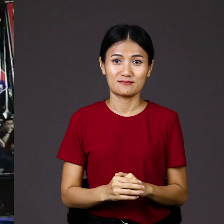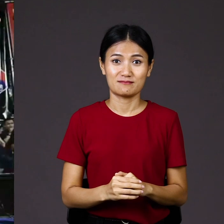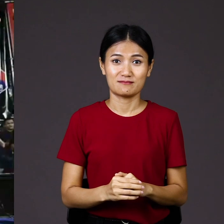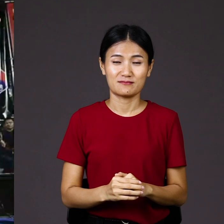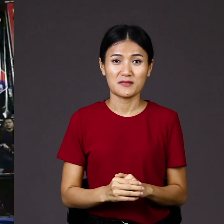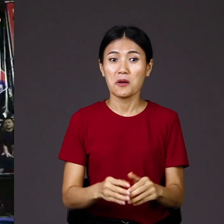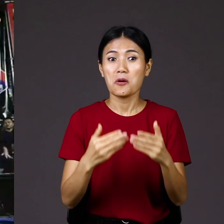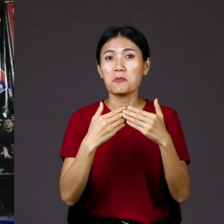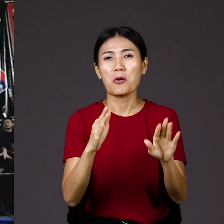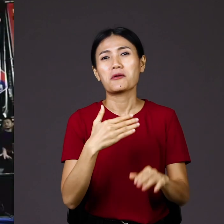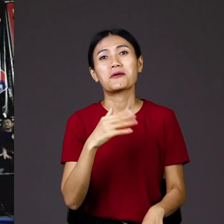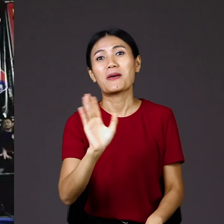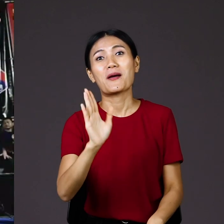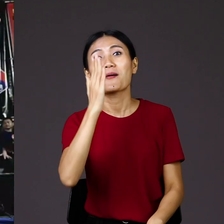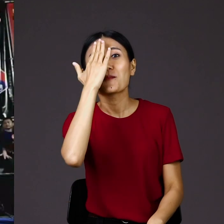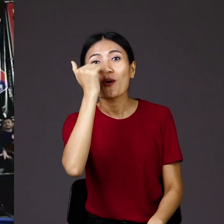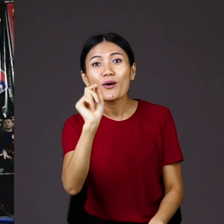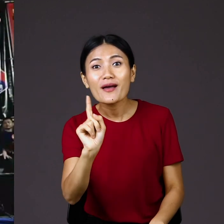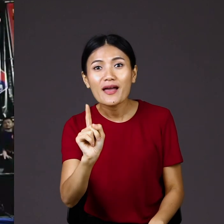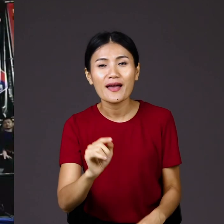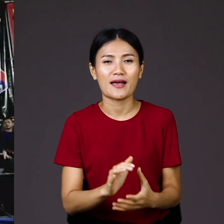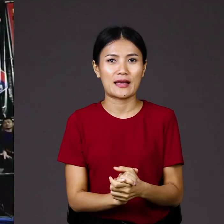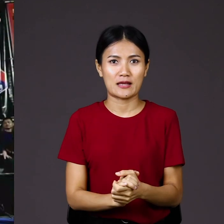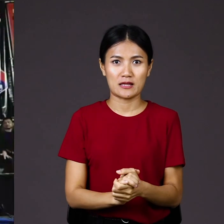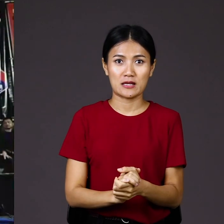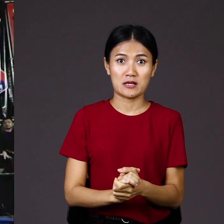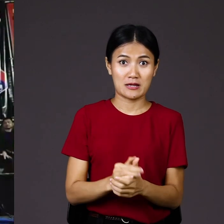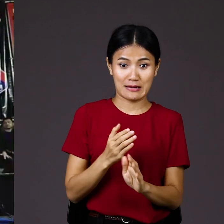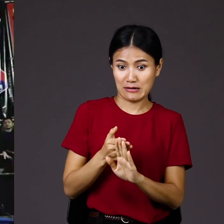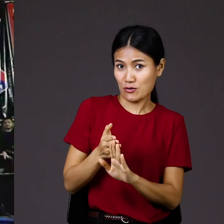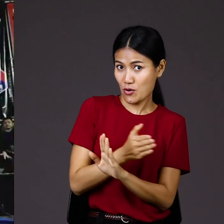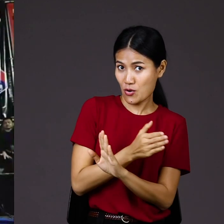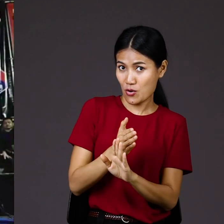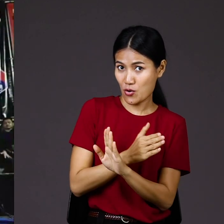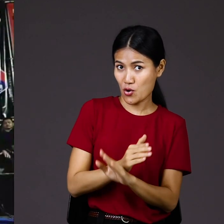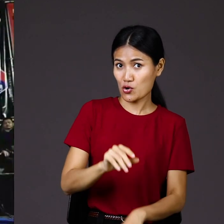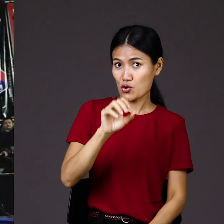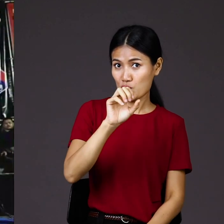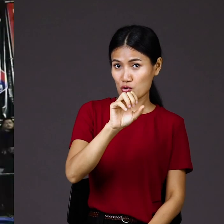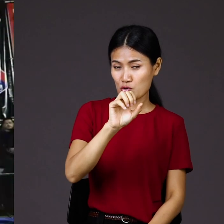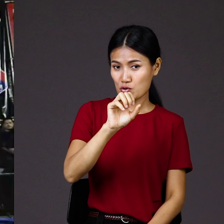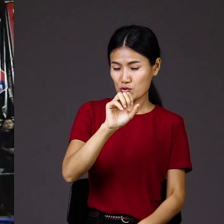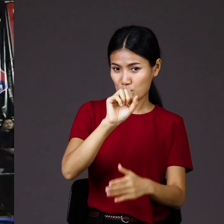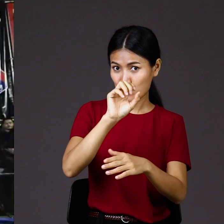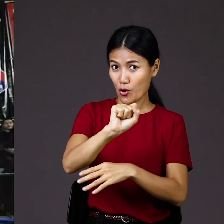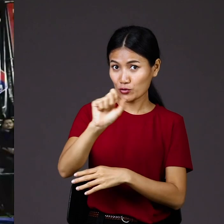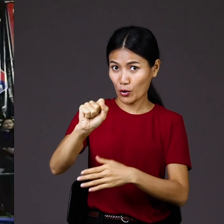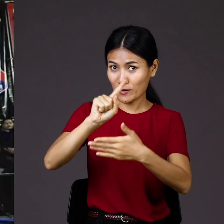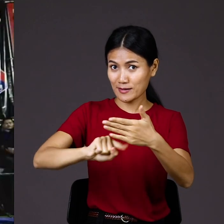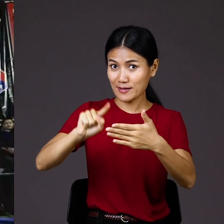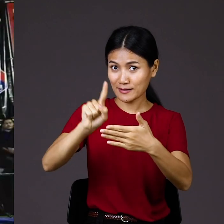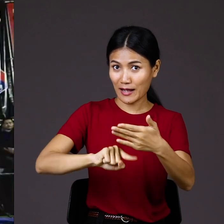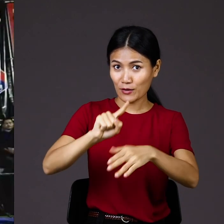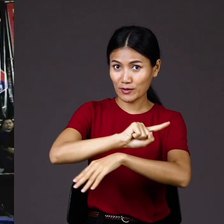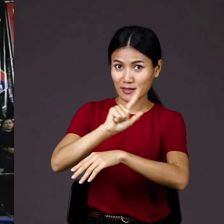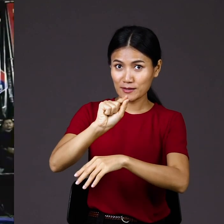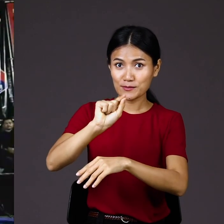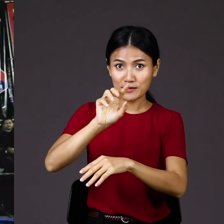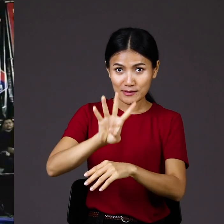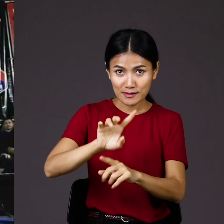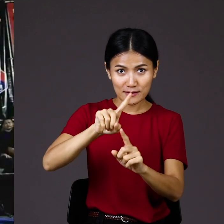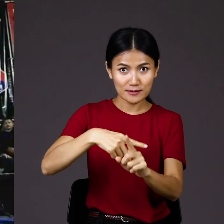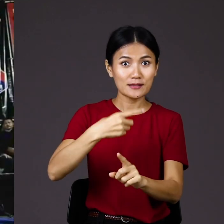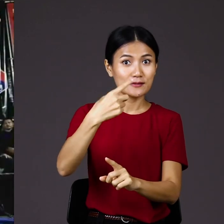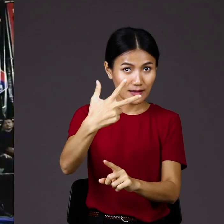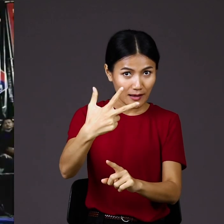ที่ว่าทิ้งไม่ได้ก็เพราะว่าในการเลือกตั้งส.ส.สมาชิกสภาผู้แทนราษฎรเมื่อวันที่